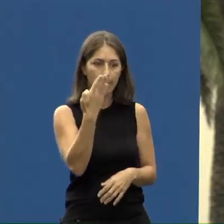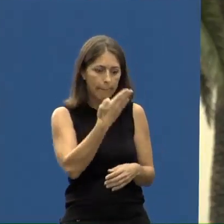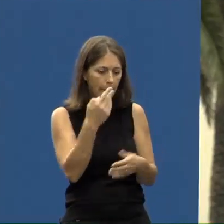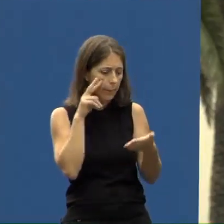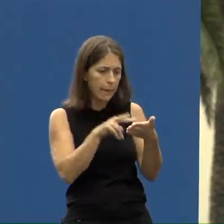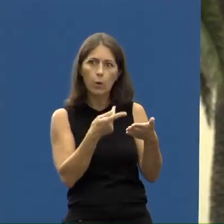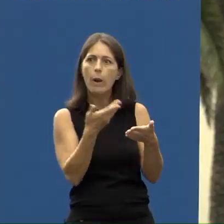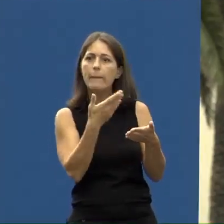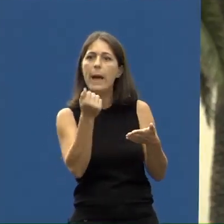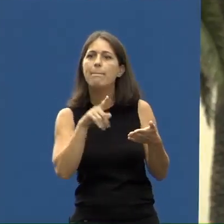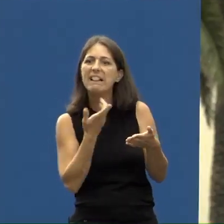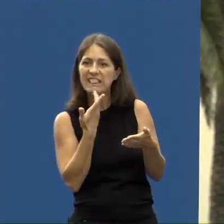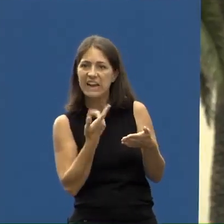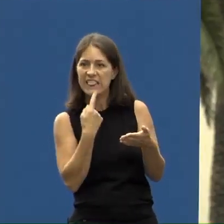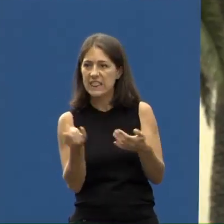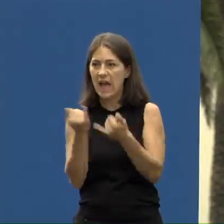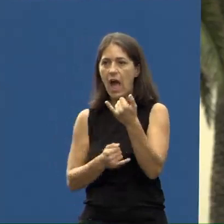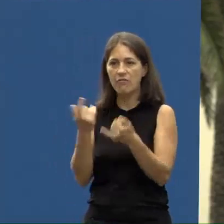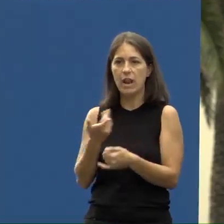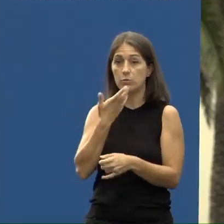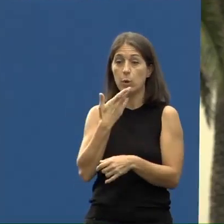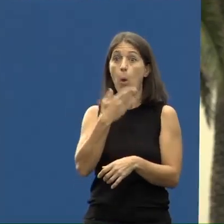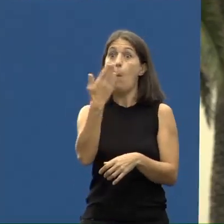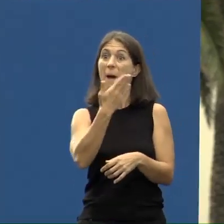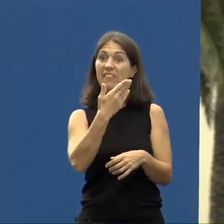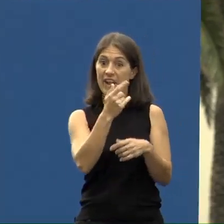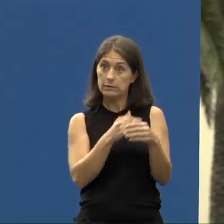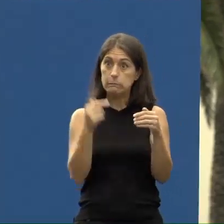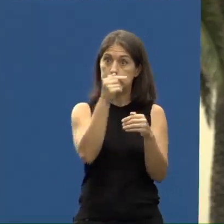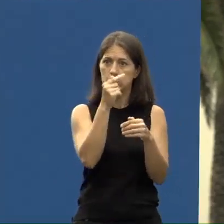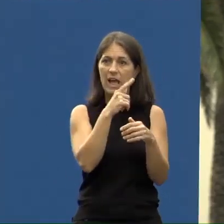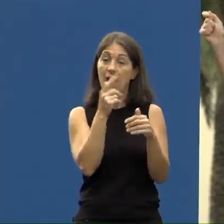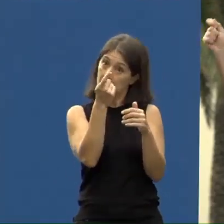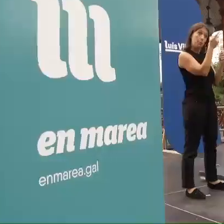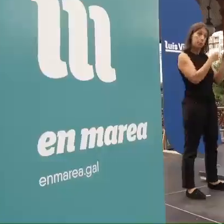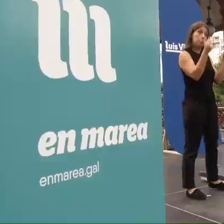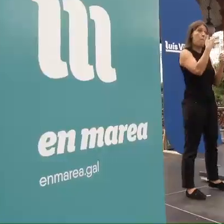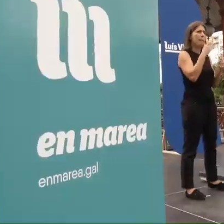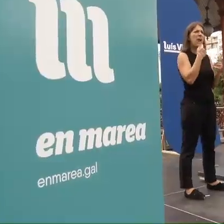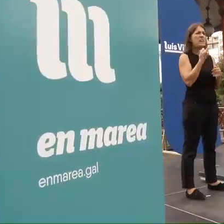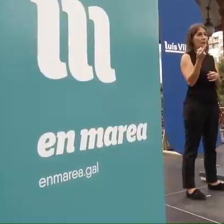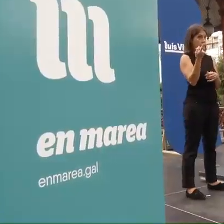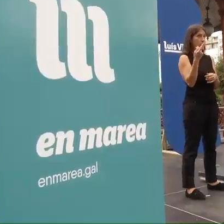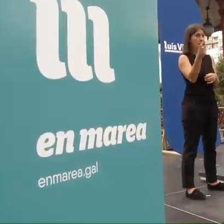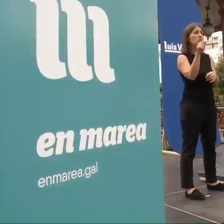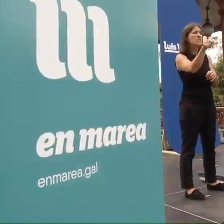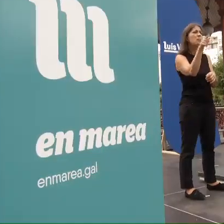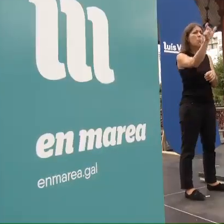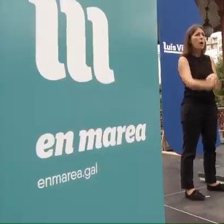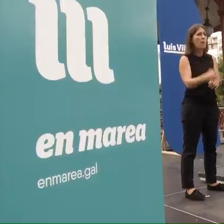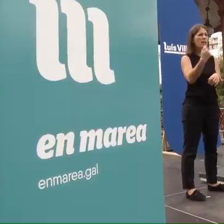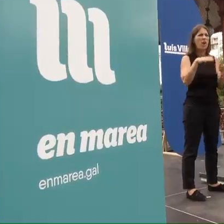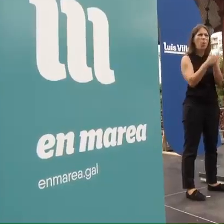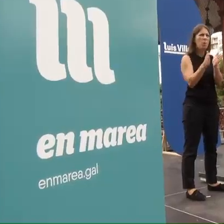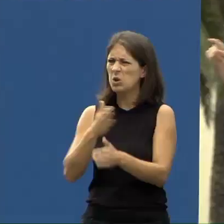de Baltar, ese ve que de Baltar que vai antes de Bárcenas e antes de Barberá, e dígalle ao señor Baltar que non é o seu